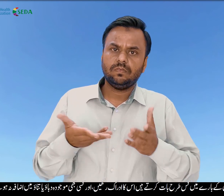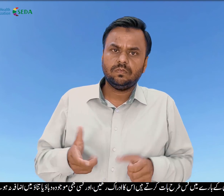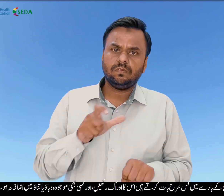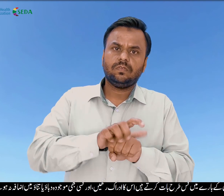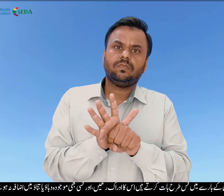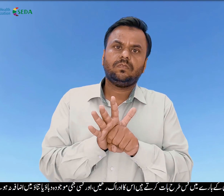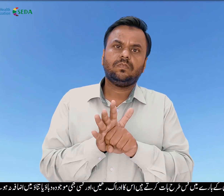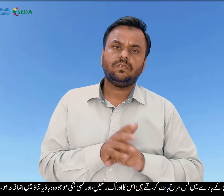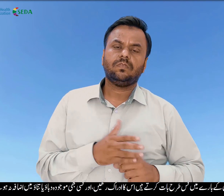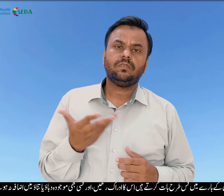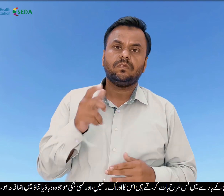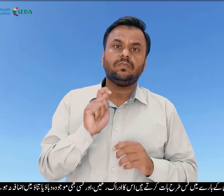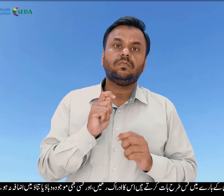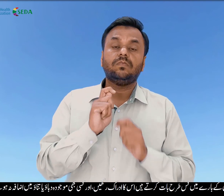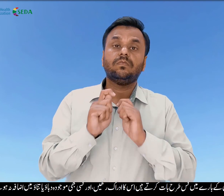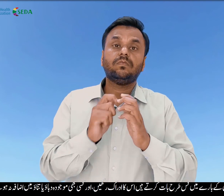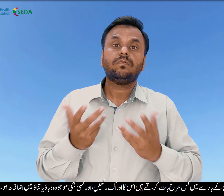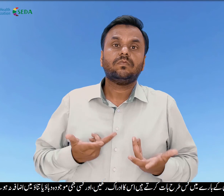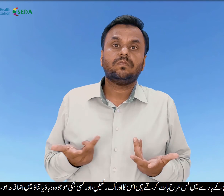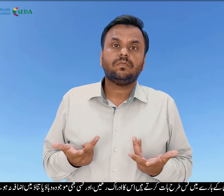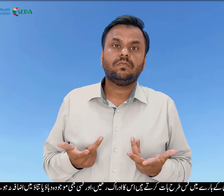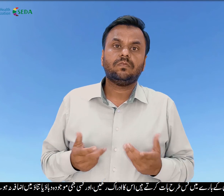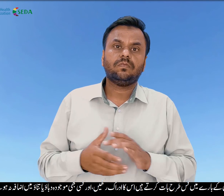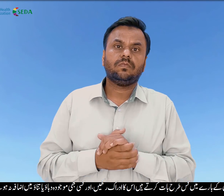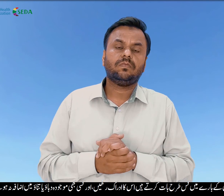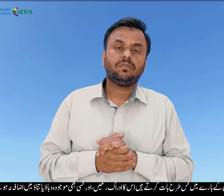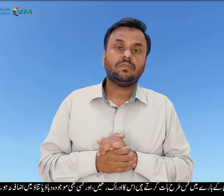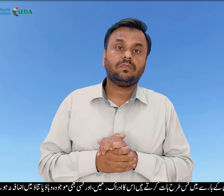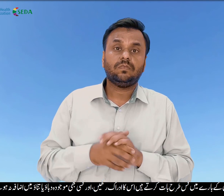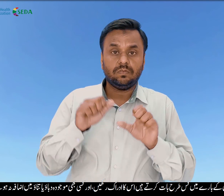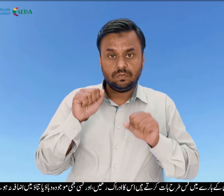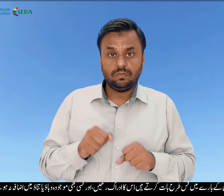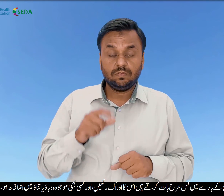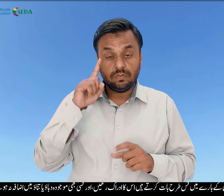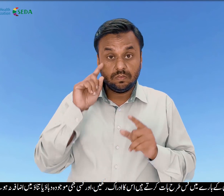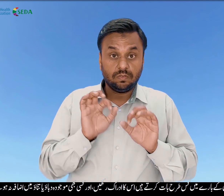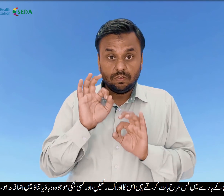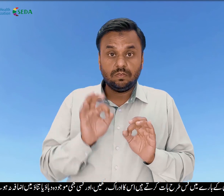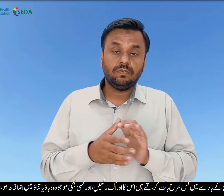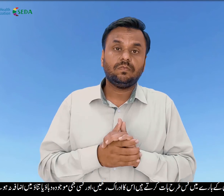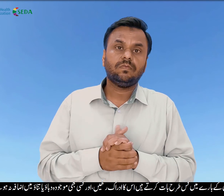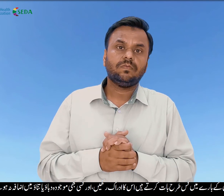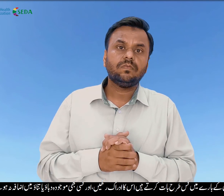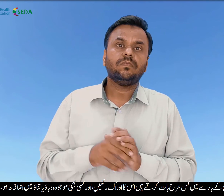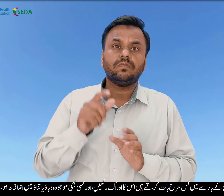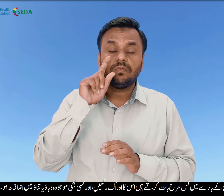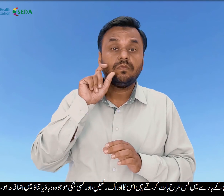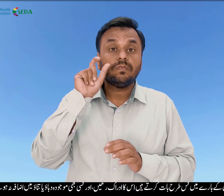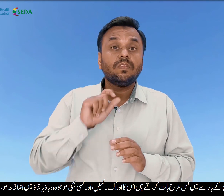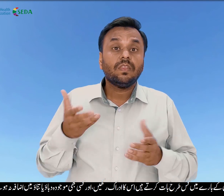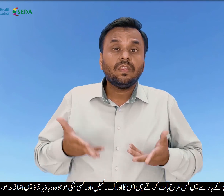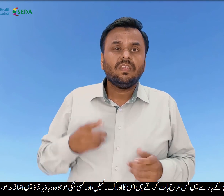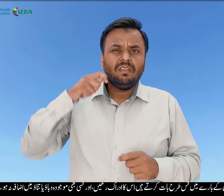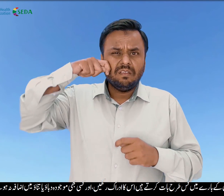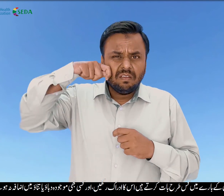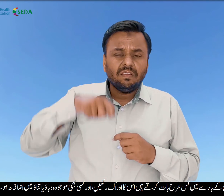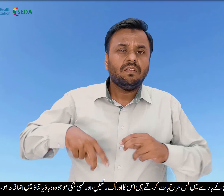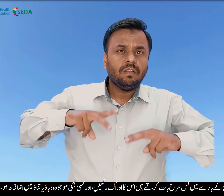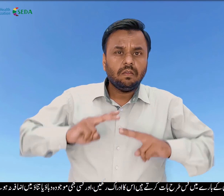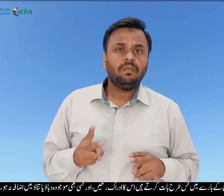آپ کرونا وائرس کے بارے میں کس طرح بات کرتے ہیں اس کا ادراک رکھیں اور کسی بھی موجودہ دباؤ یا